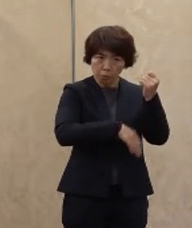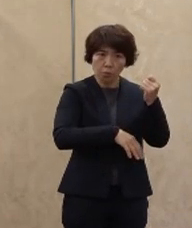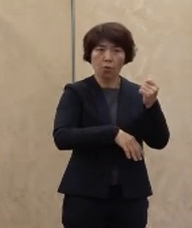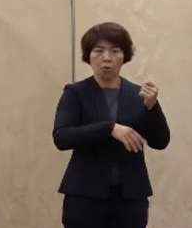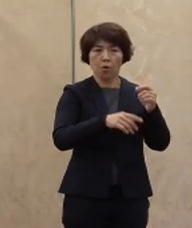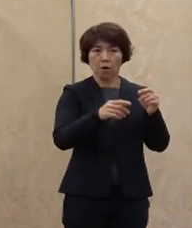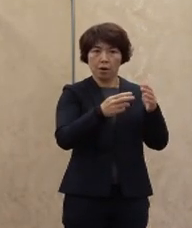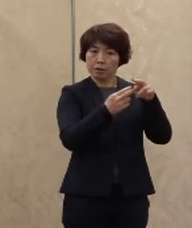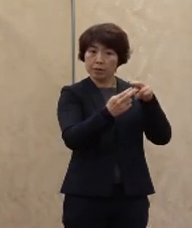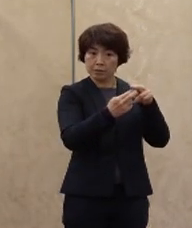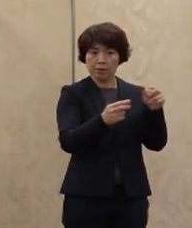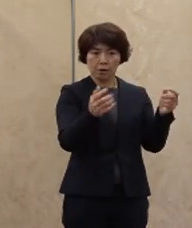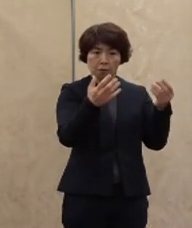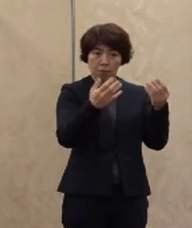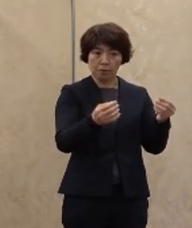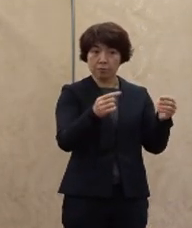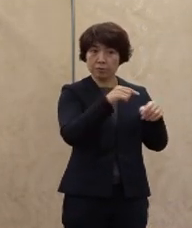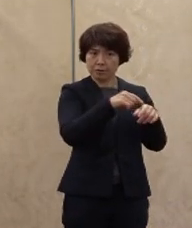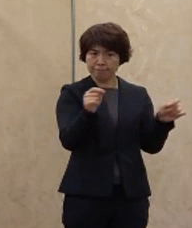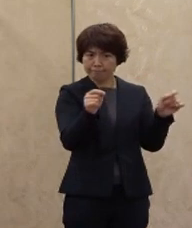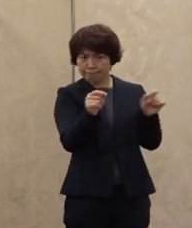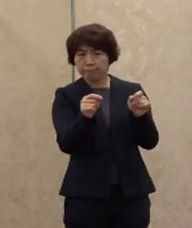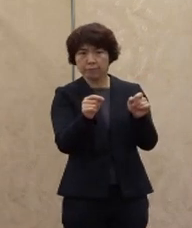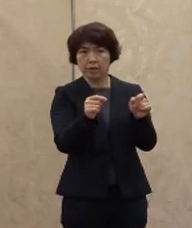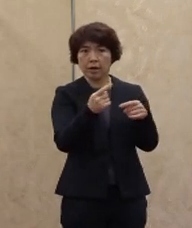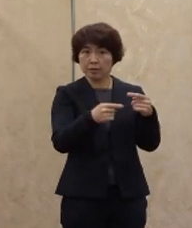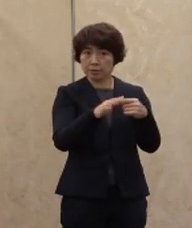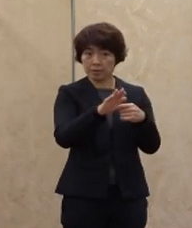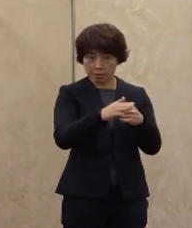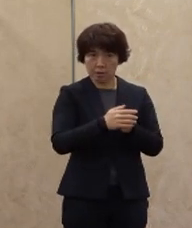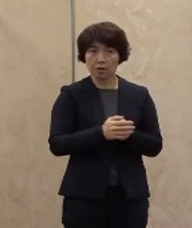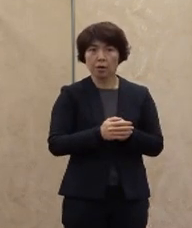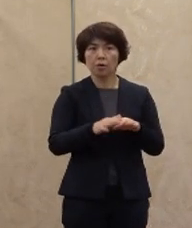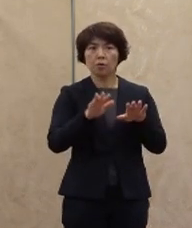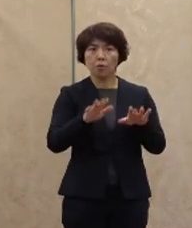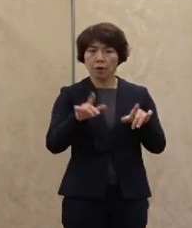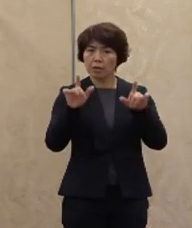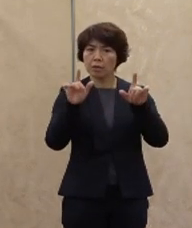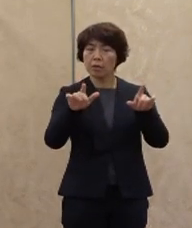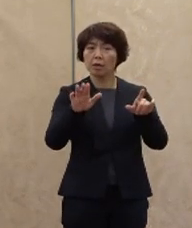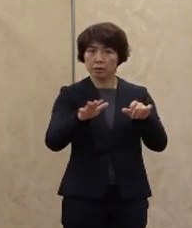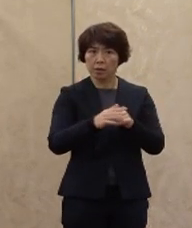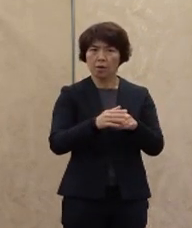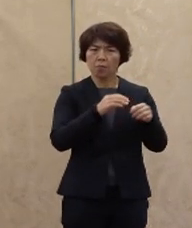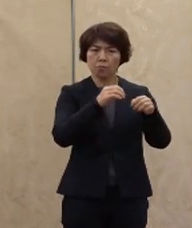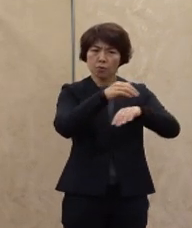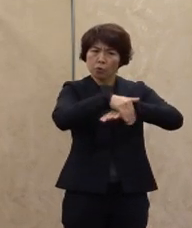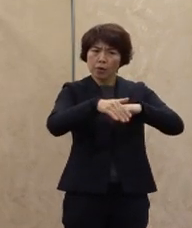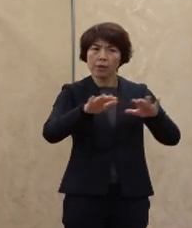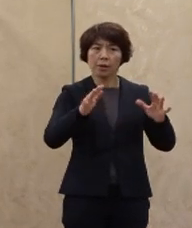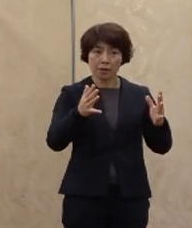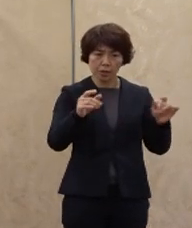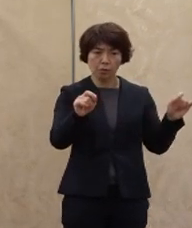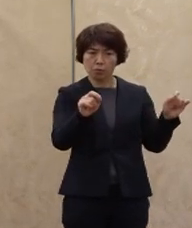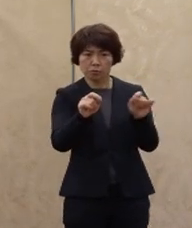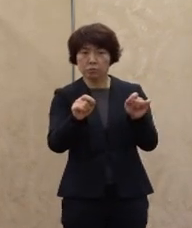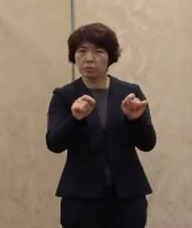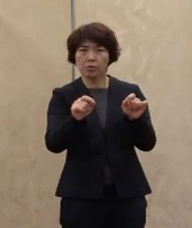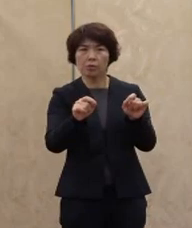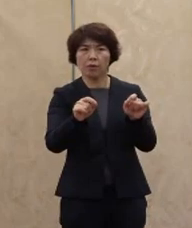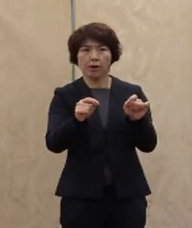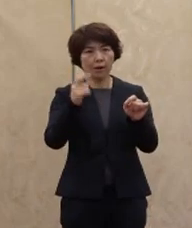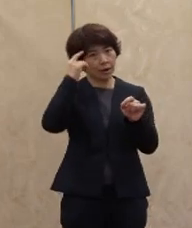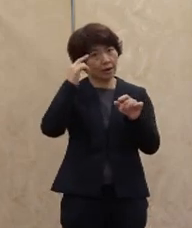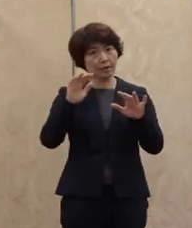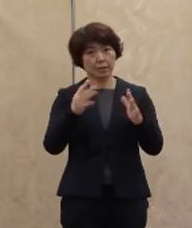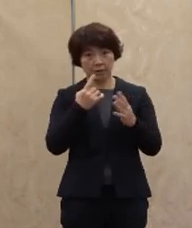出て、それはやりましょうという形で進めているので、今回この特別これが起きてもともと予定してない繰り上げをさらにやってくれということまでは考えて